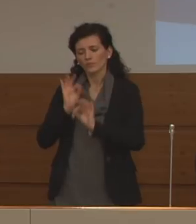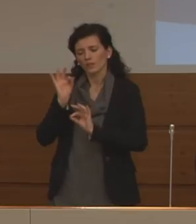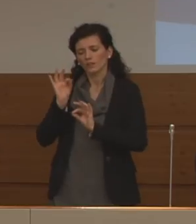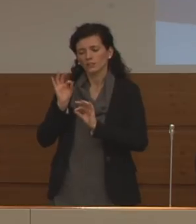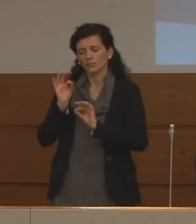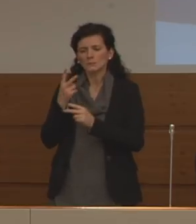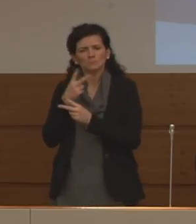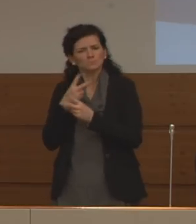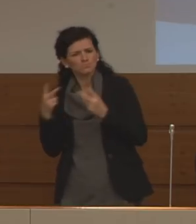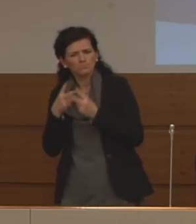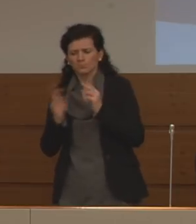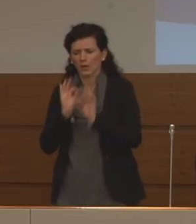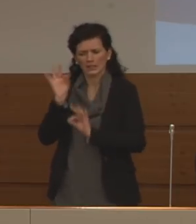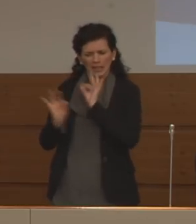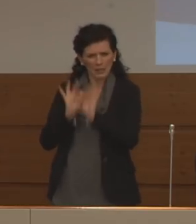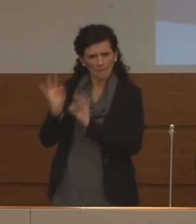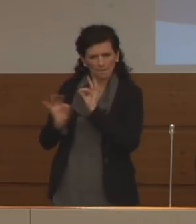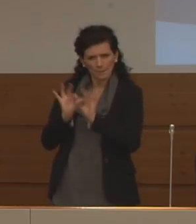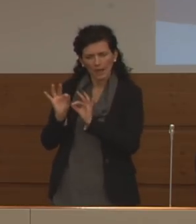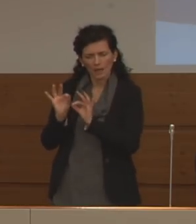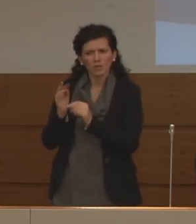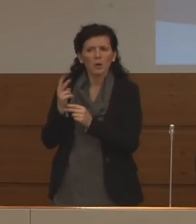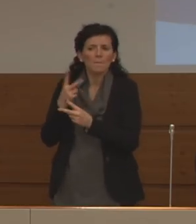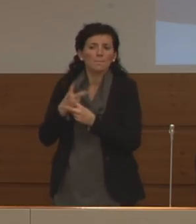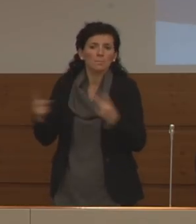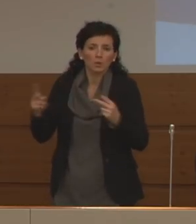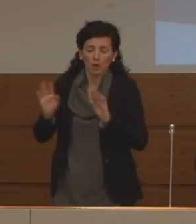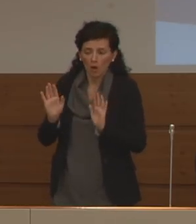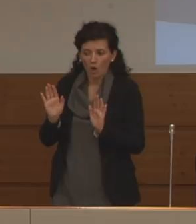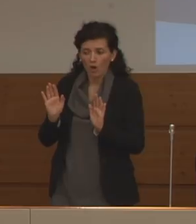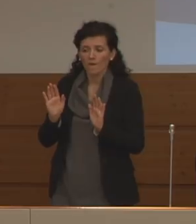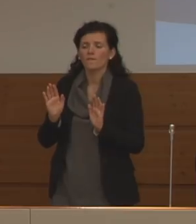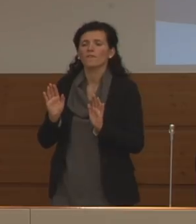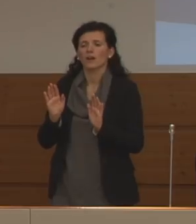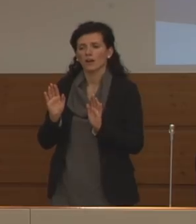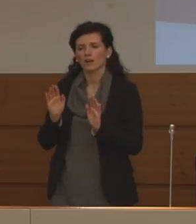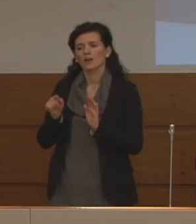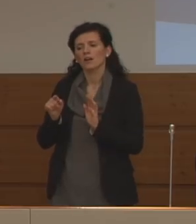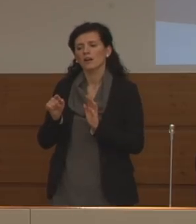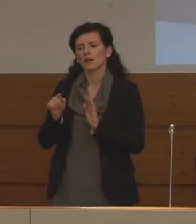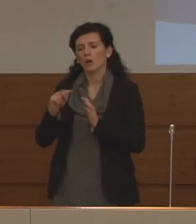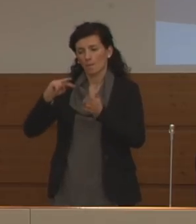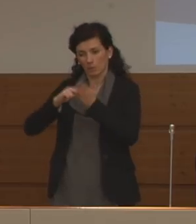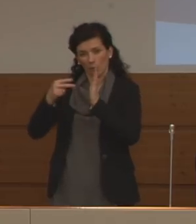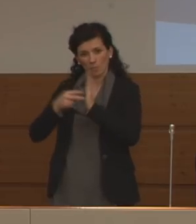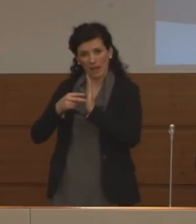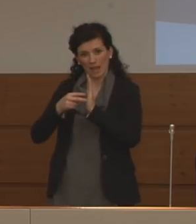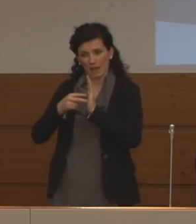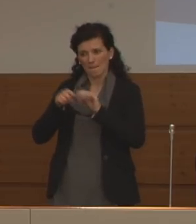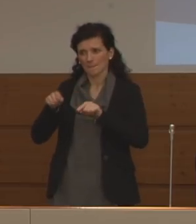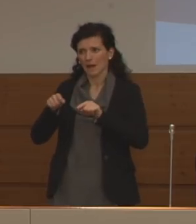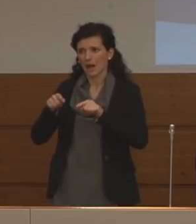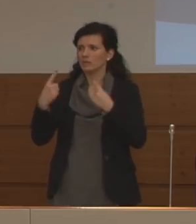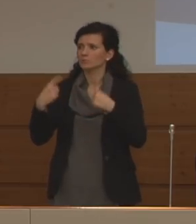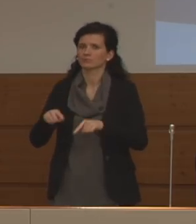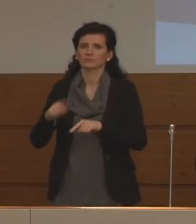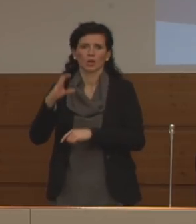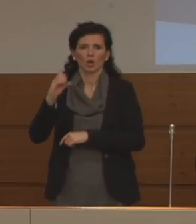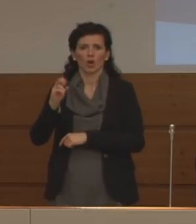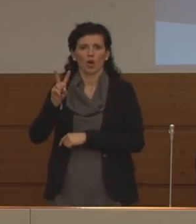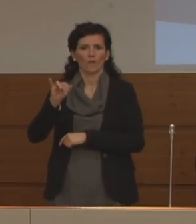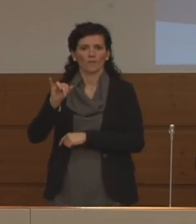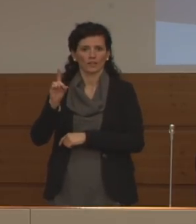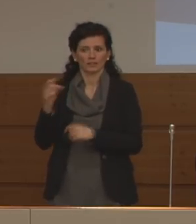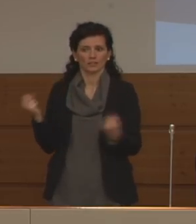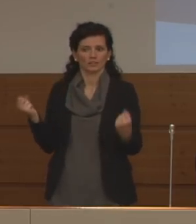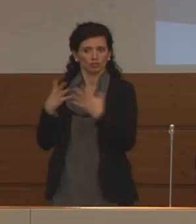terapeutiche come la soluzione di un problema così importante come quello di cofide